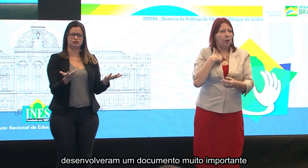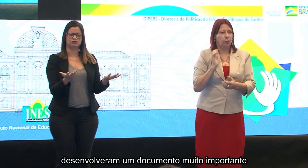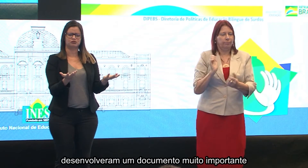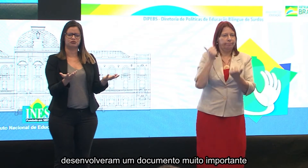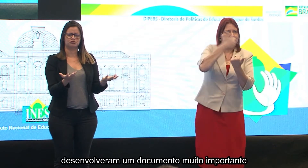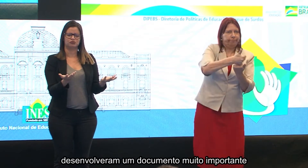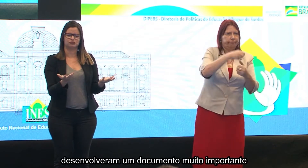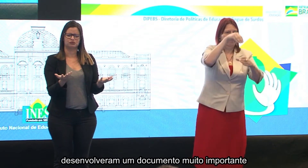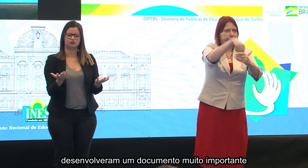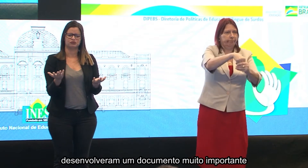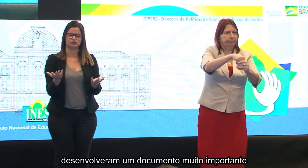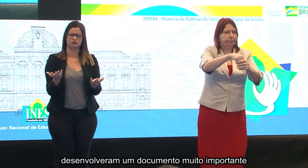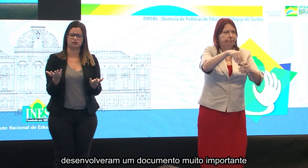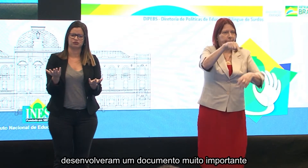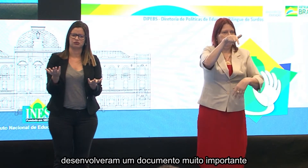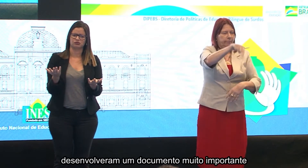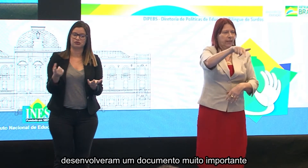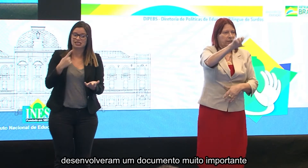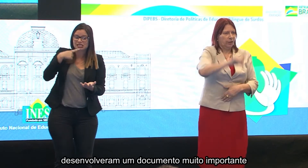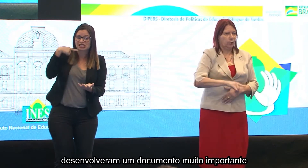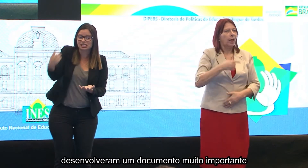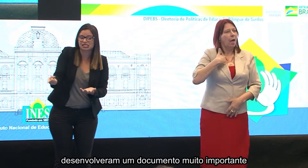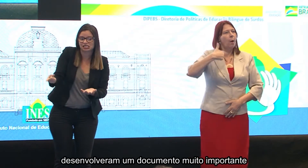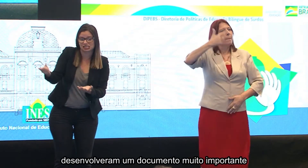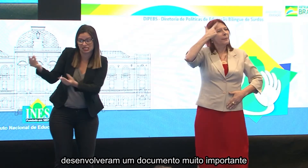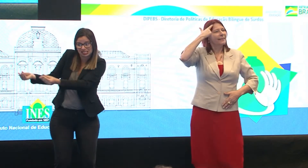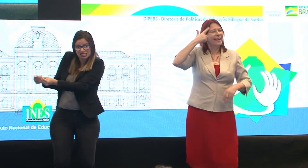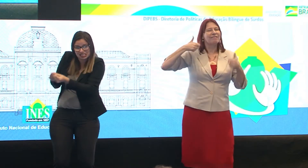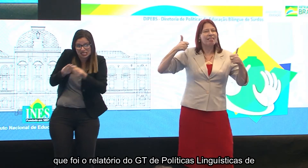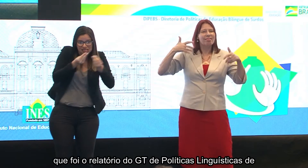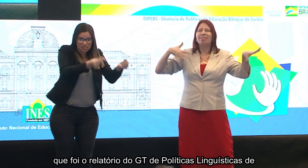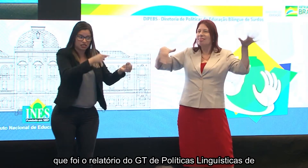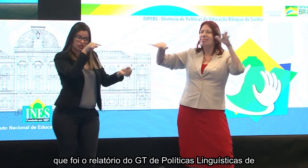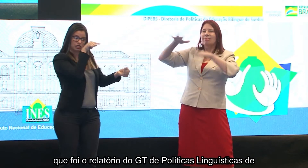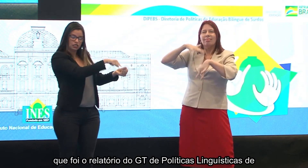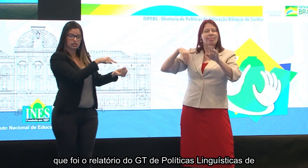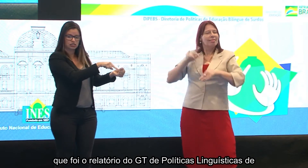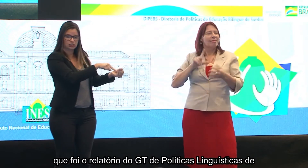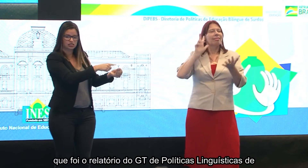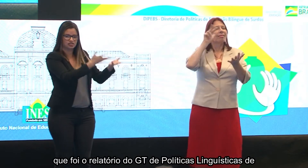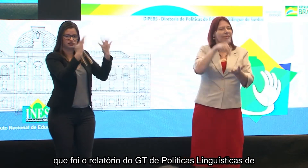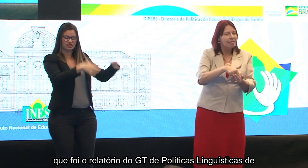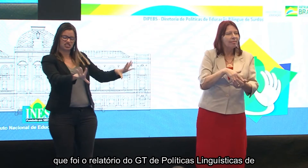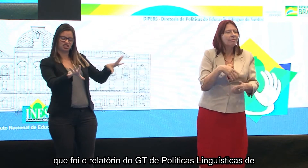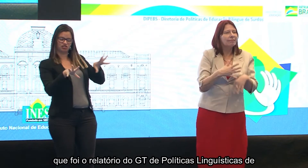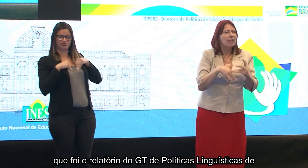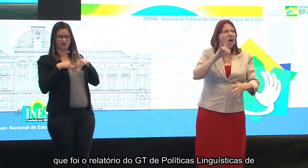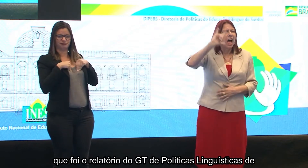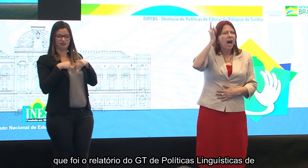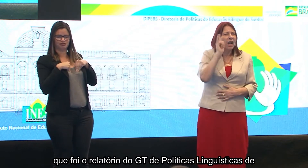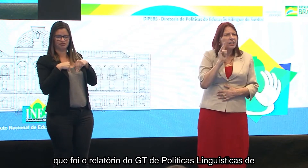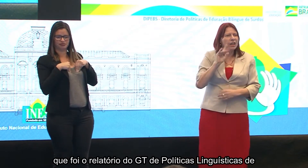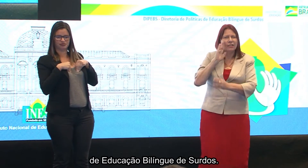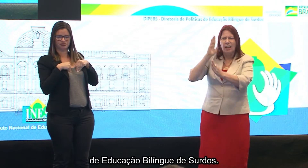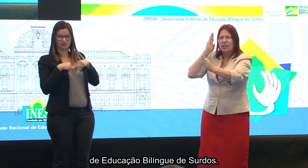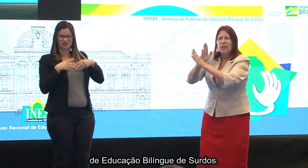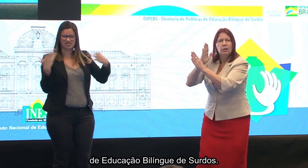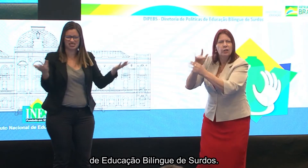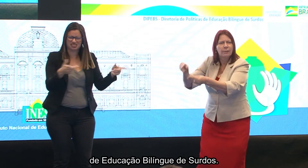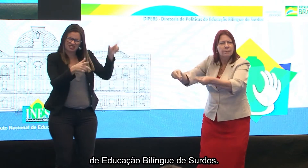desenvolveram um documento muito importante, que foi o relatório do GT de Políticas Linguísticas de Educação Bilíngue de